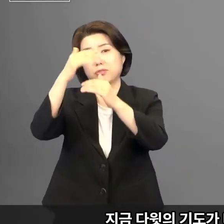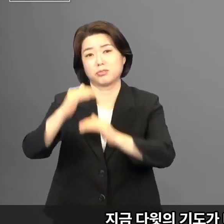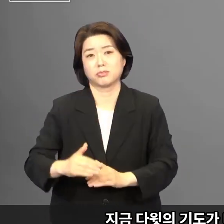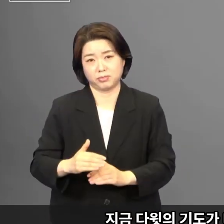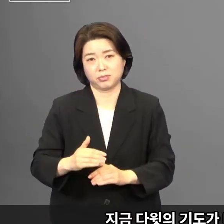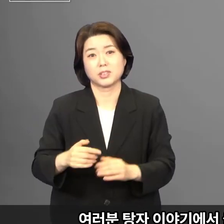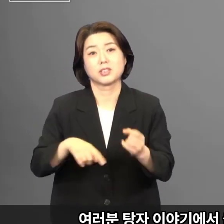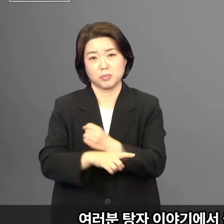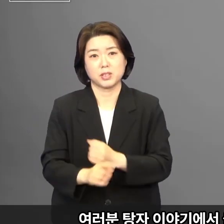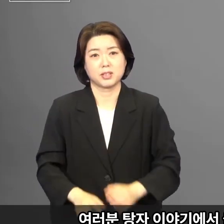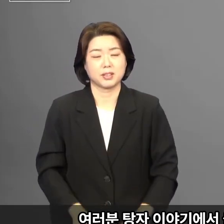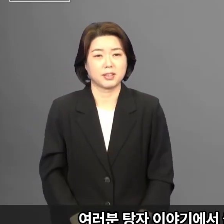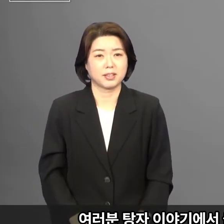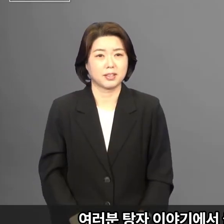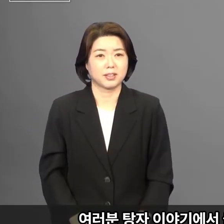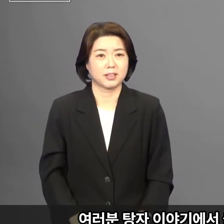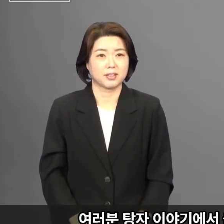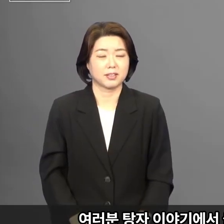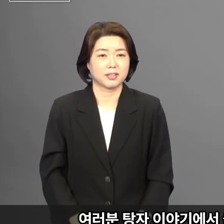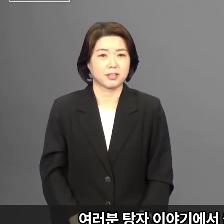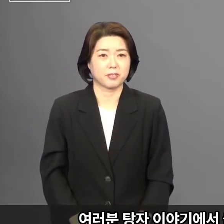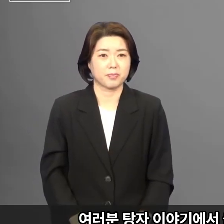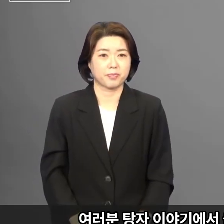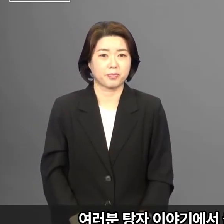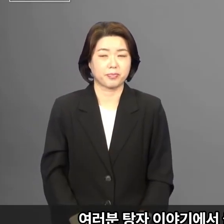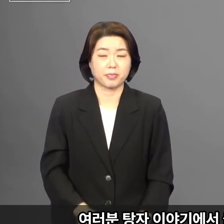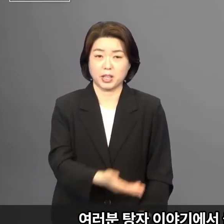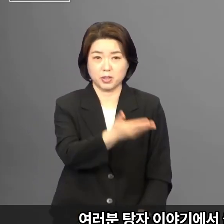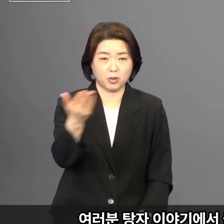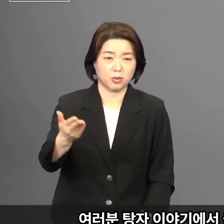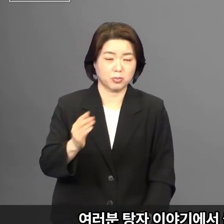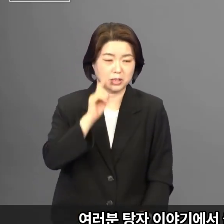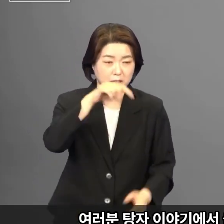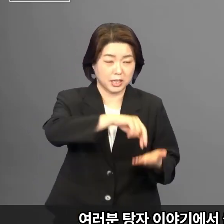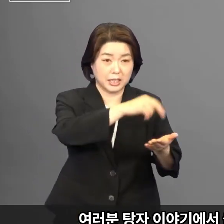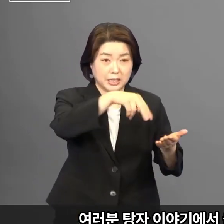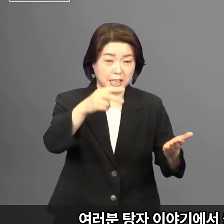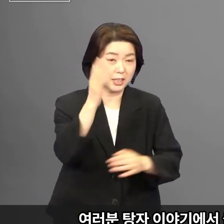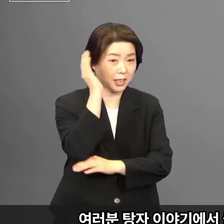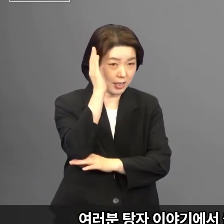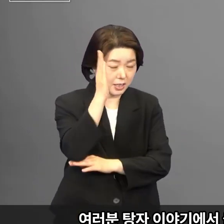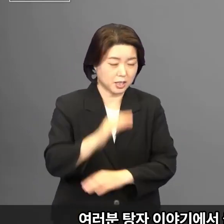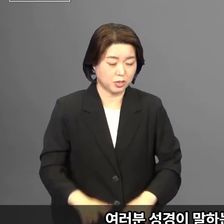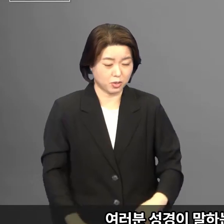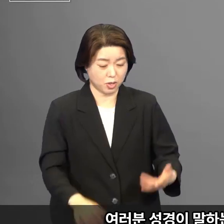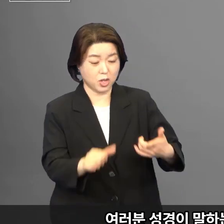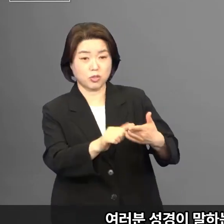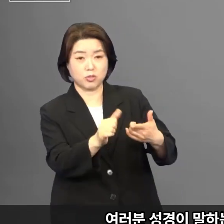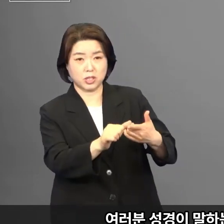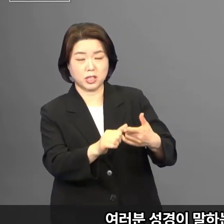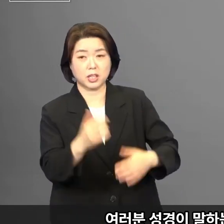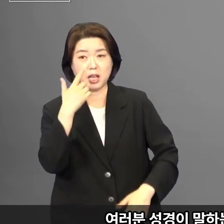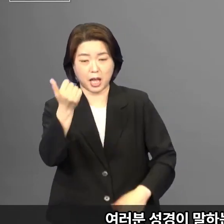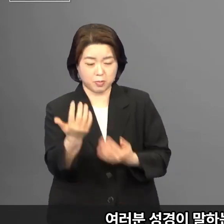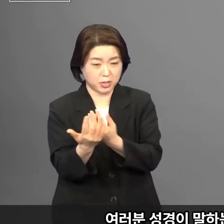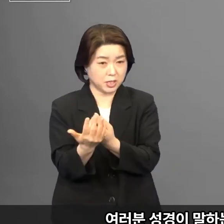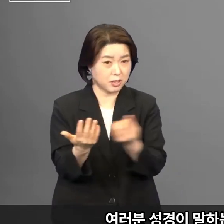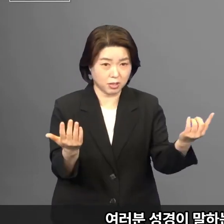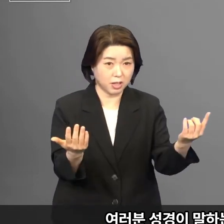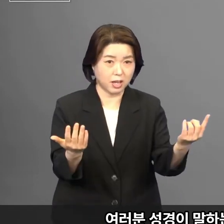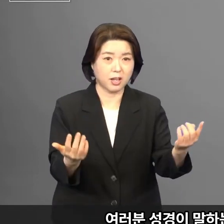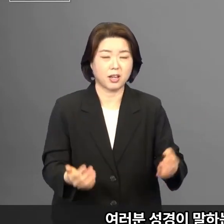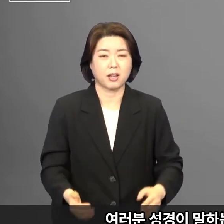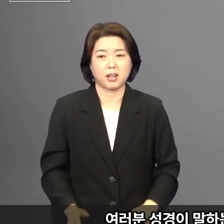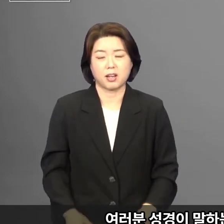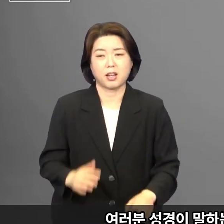거예요. 여러분, 탕자 이야기에서 둘째 아들이 아버지를 떠났어요. 여러분, 성경이 말하는 죄는